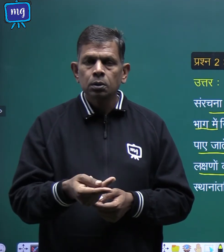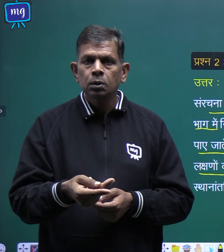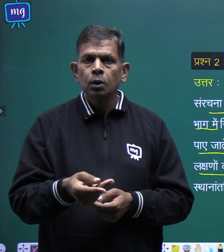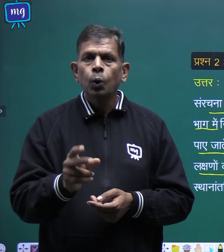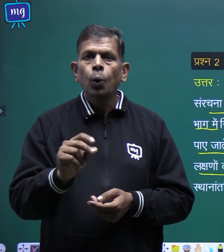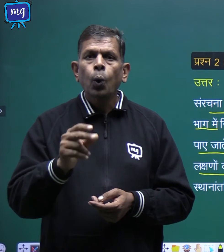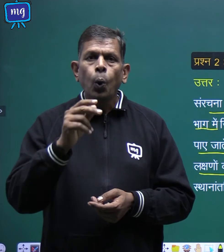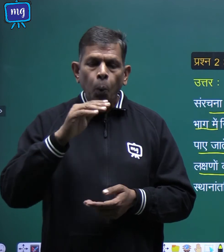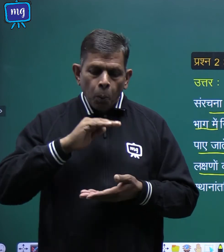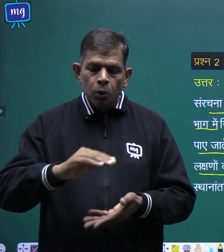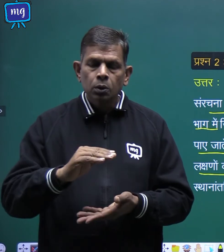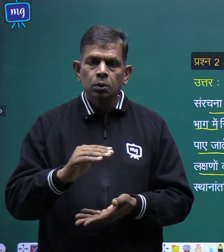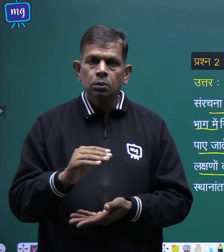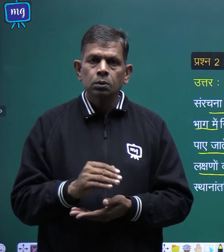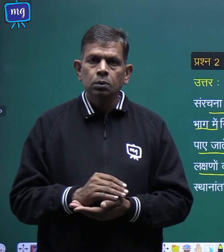दूसरी पीढ़ी में